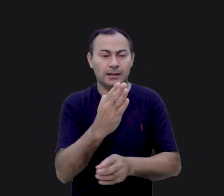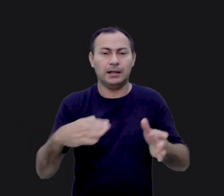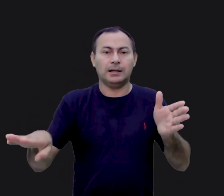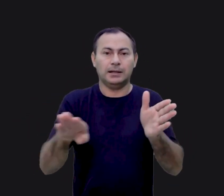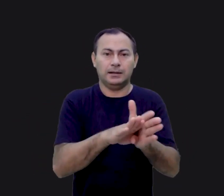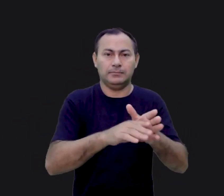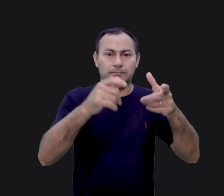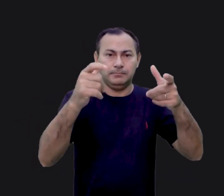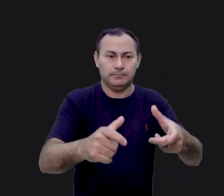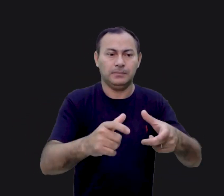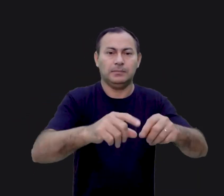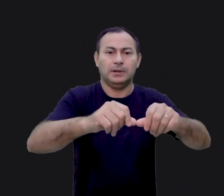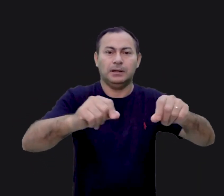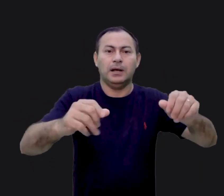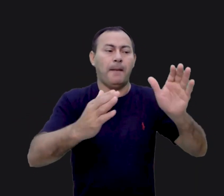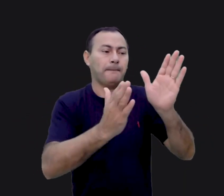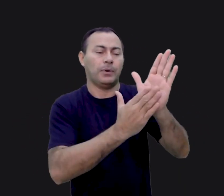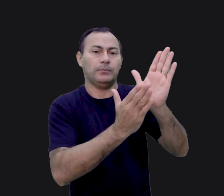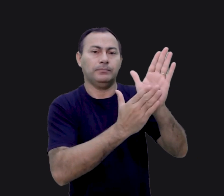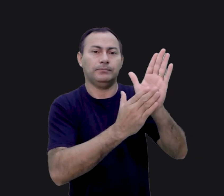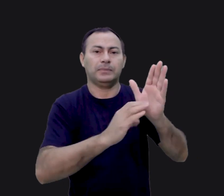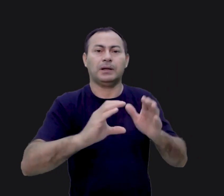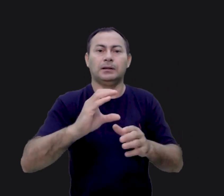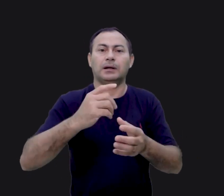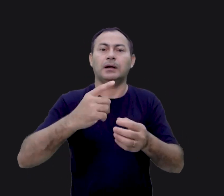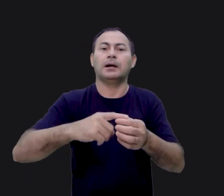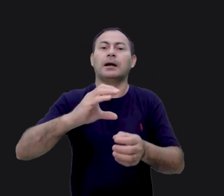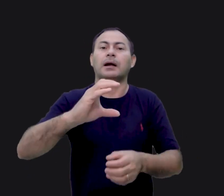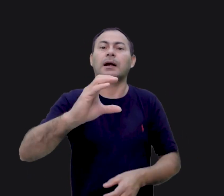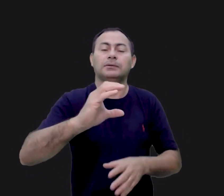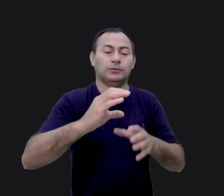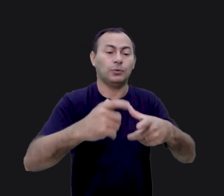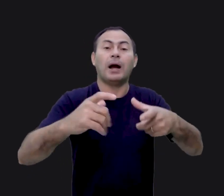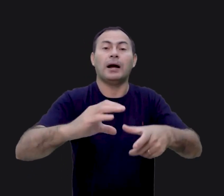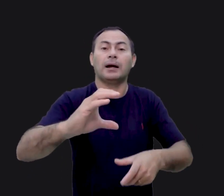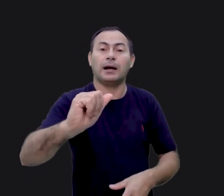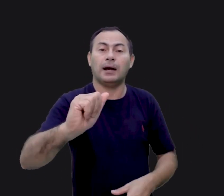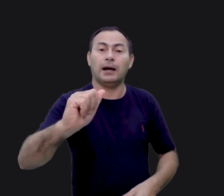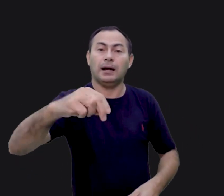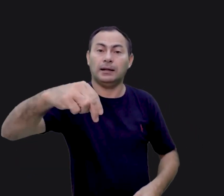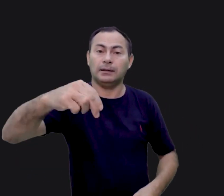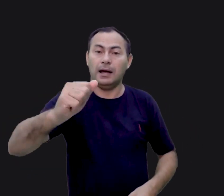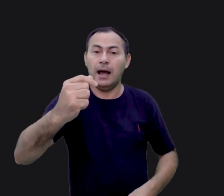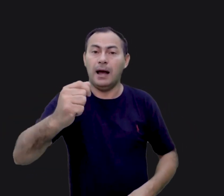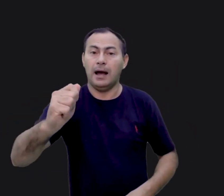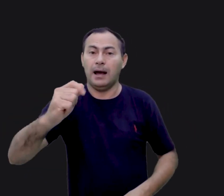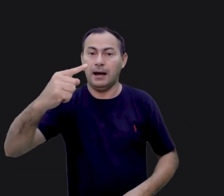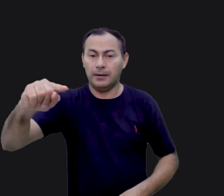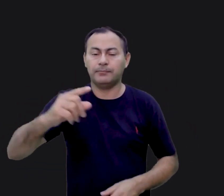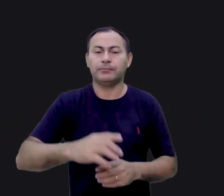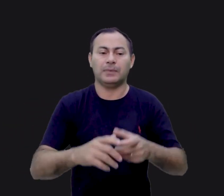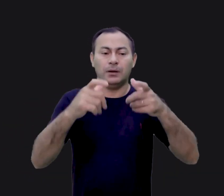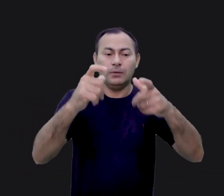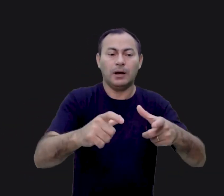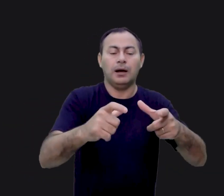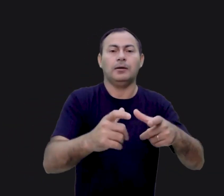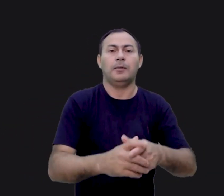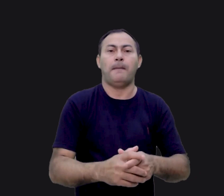até chegar na Terra Prometida em Canaã a terra que Deus tinha preparado para eles a terra que é chamada de terra